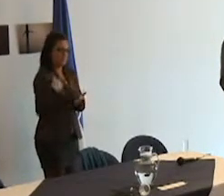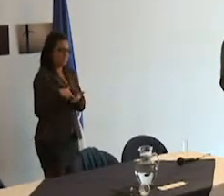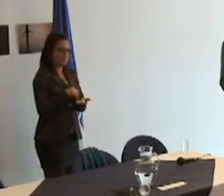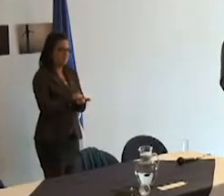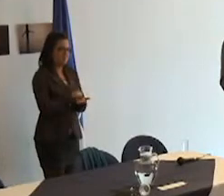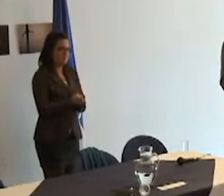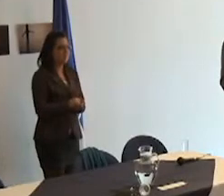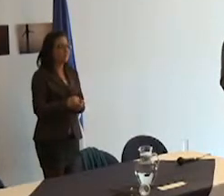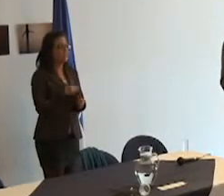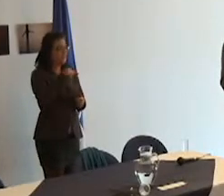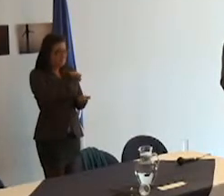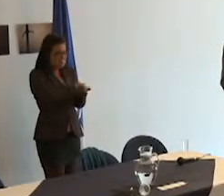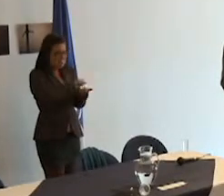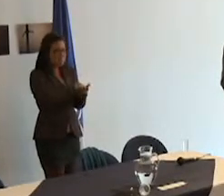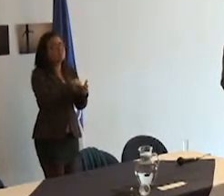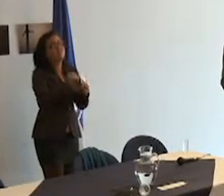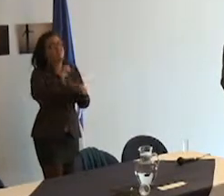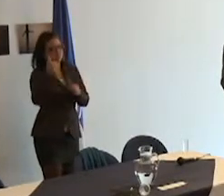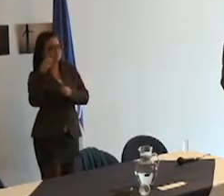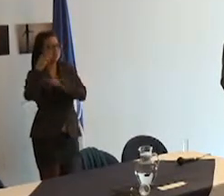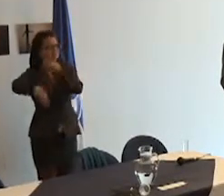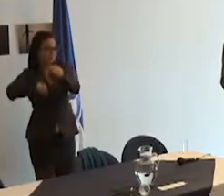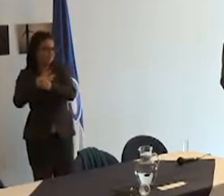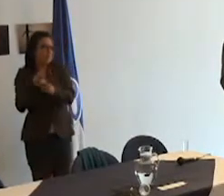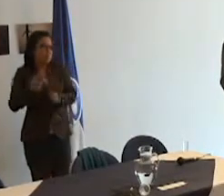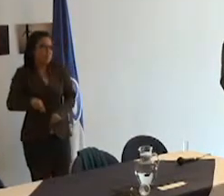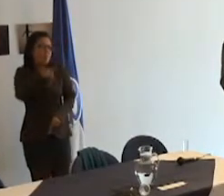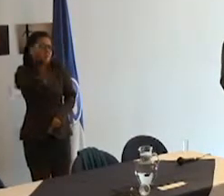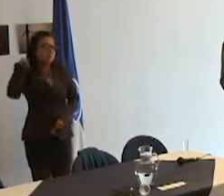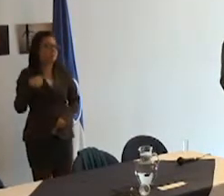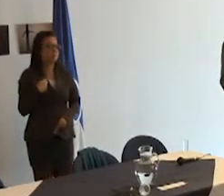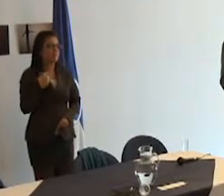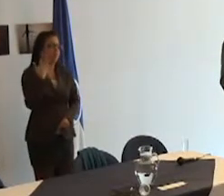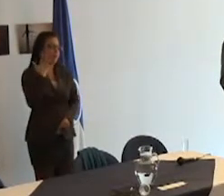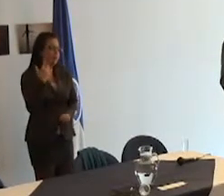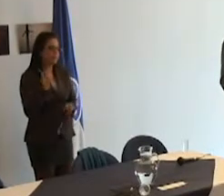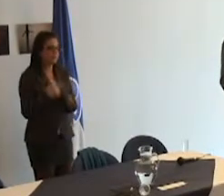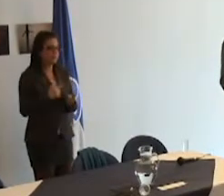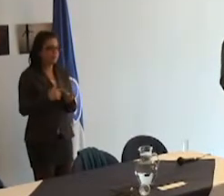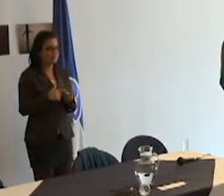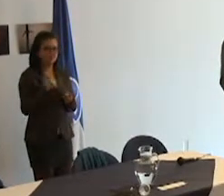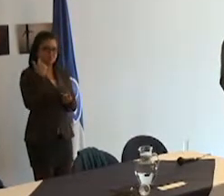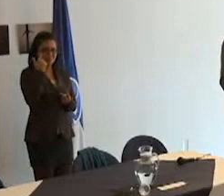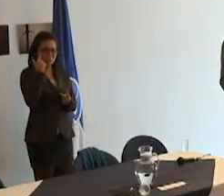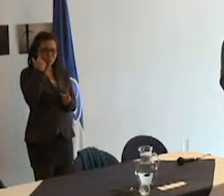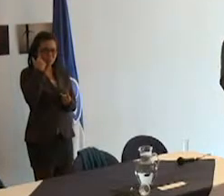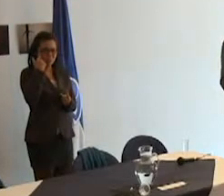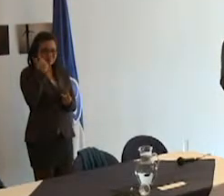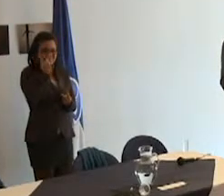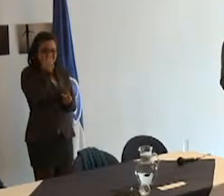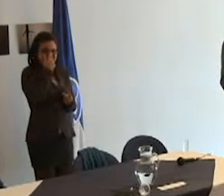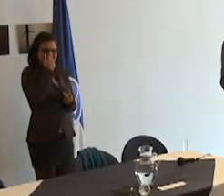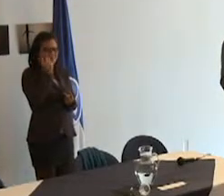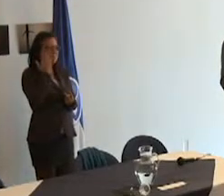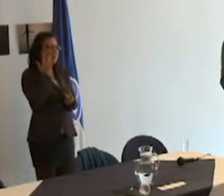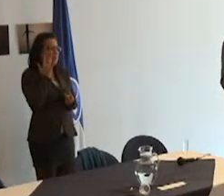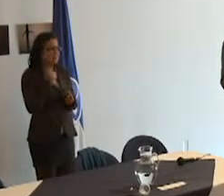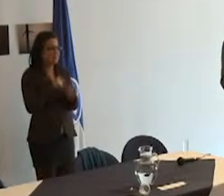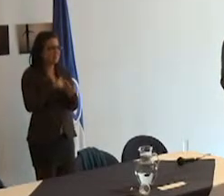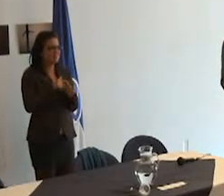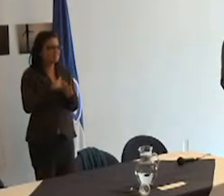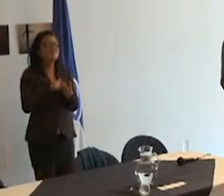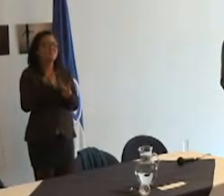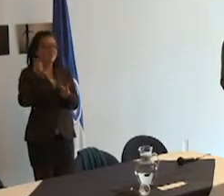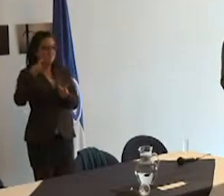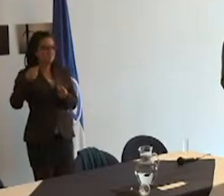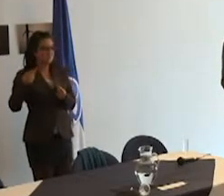del planeta también, y comenzaron a aparecer entonces los amarillos, los oliváceos, y con esa emergencia aparecieron también